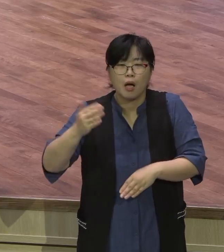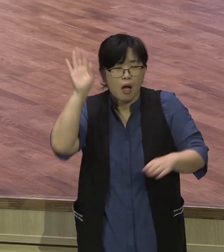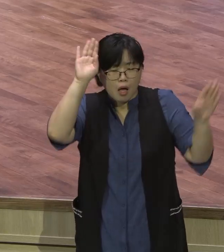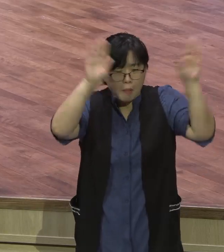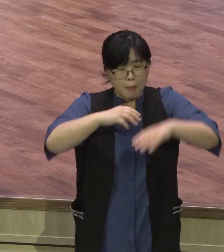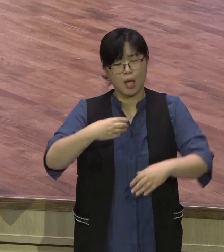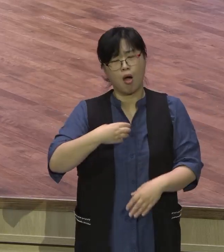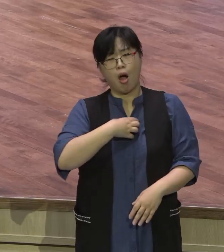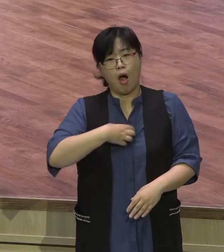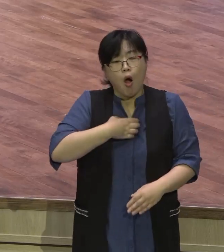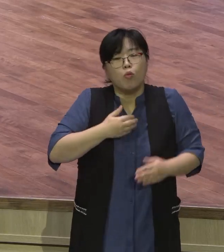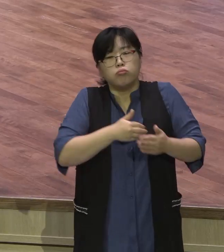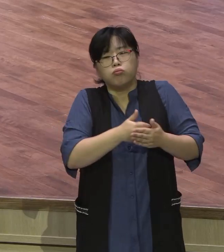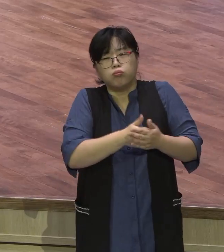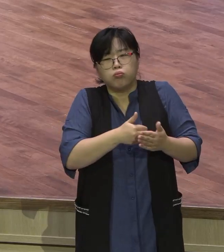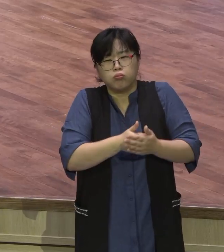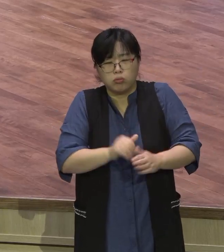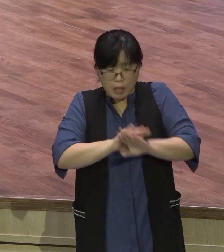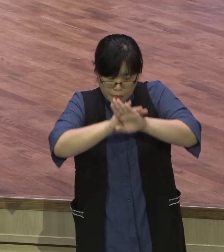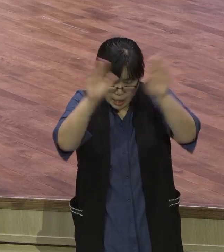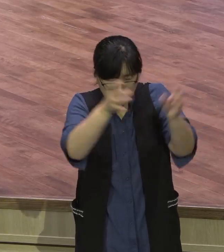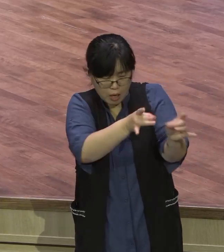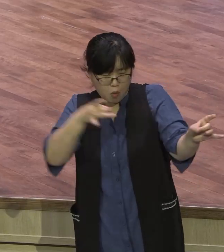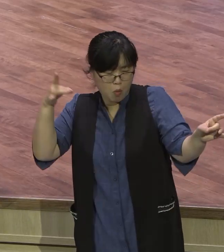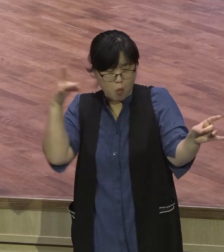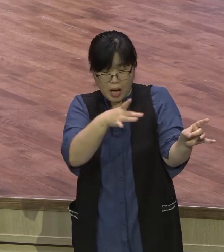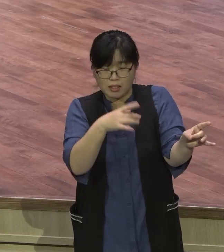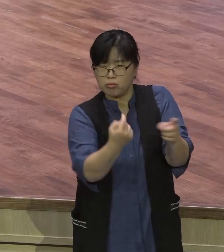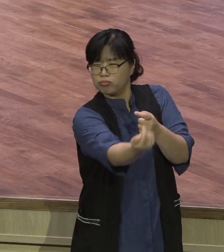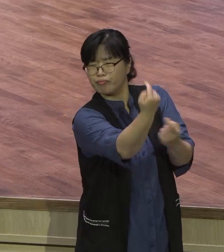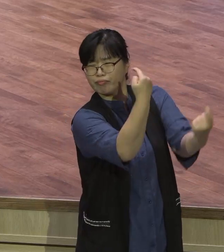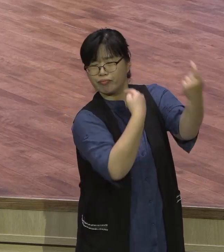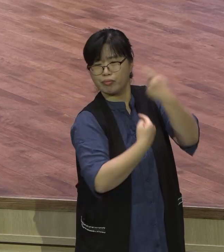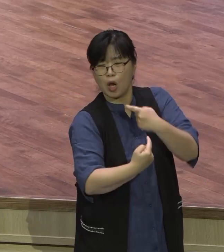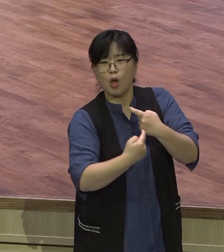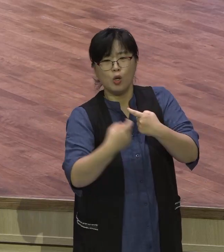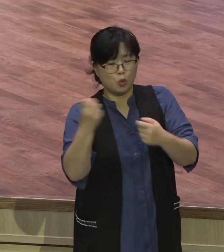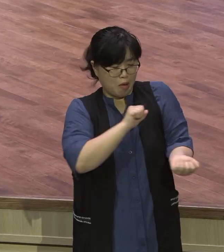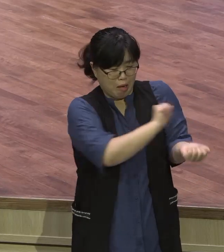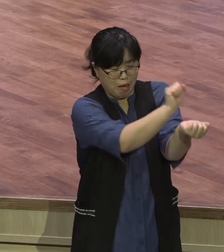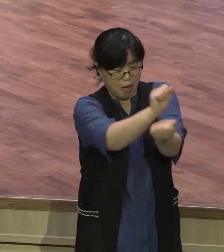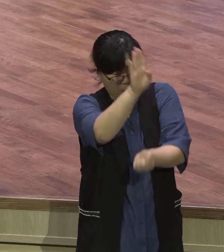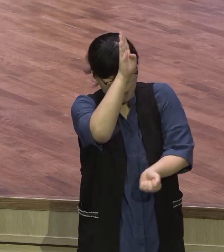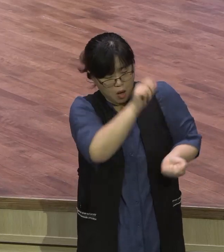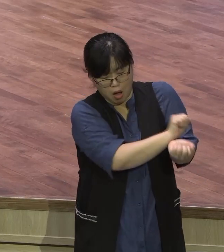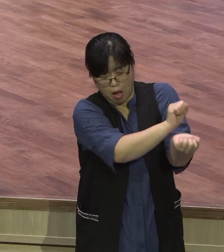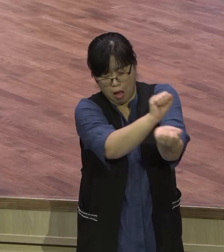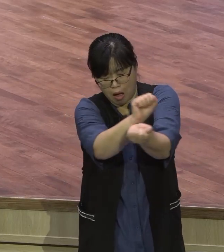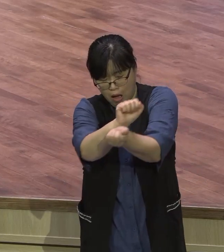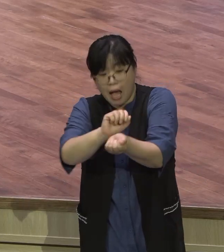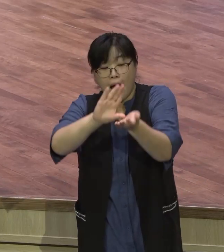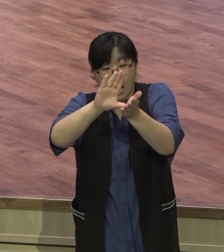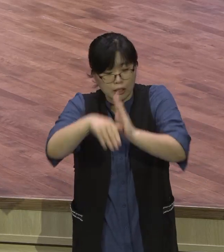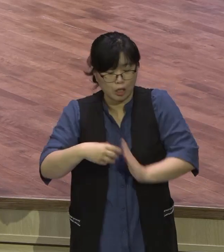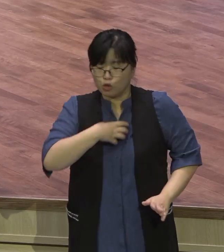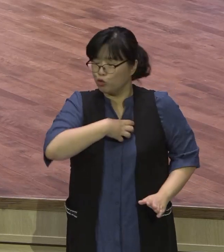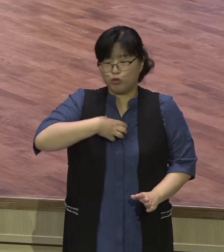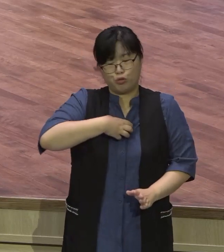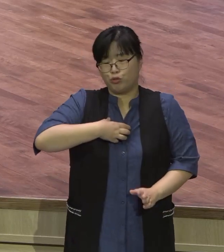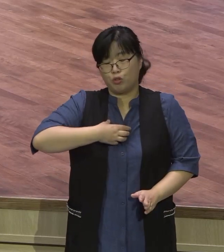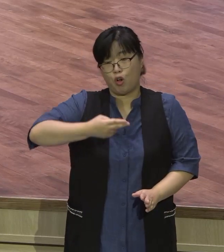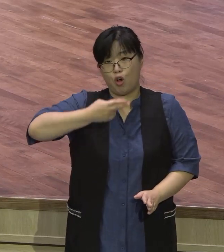낮에 날아오는 화살과 어두울 때에 퍼지는 전염병과 밝을 때에 닥쳐오는 지향을 두려워하지 아니하려다 천명이